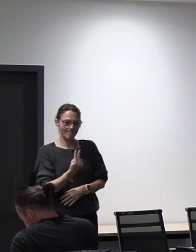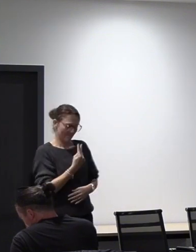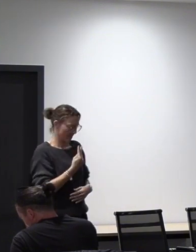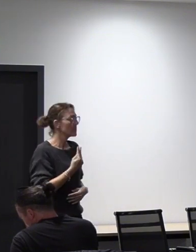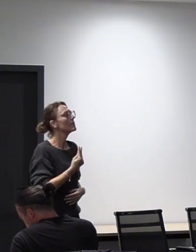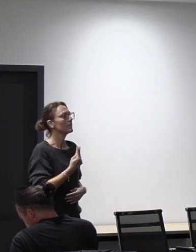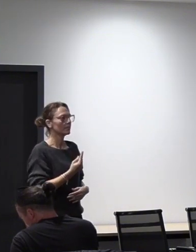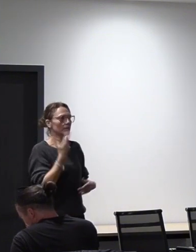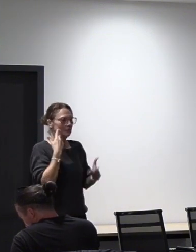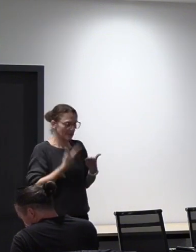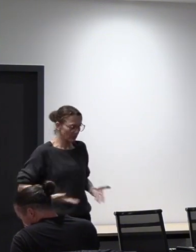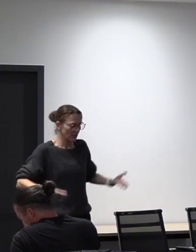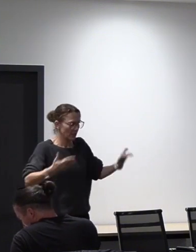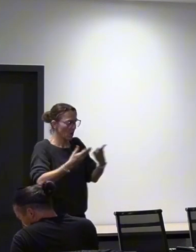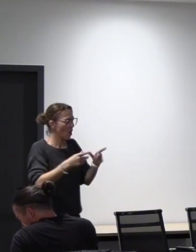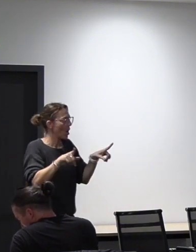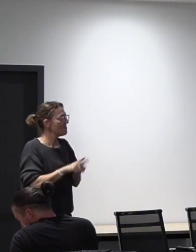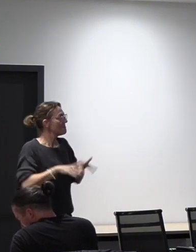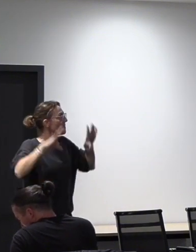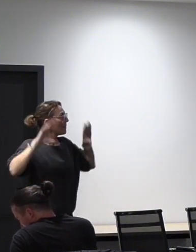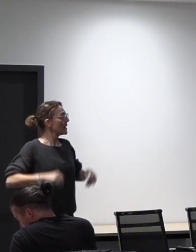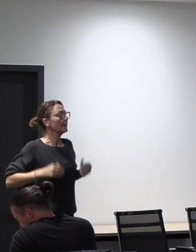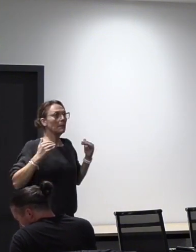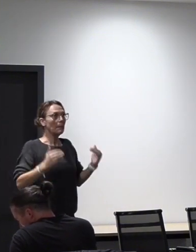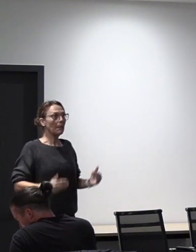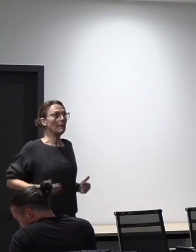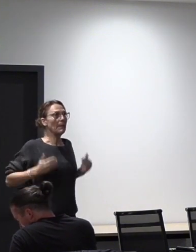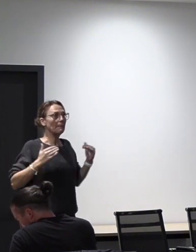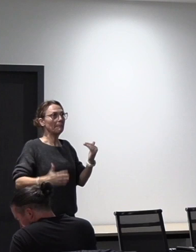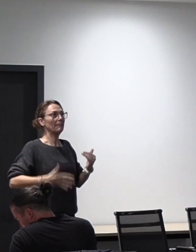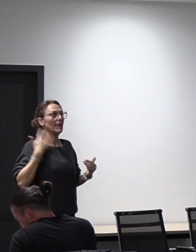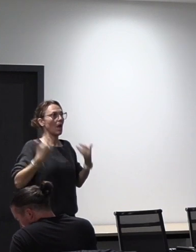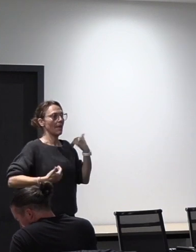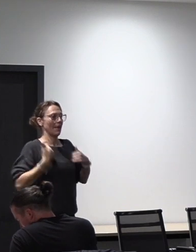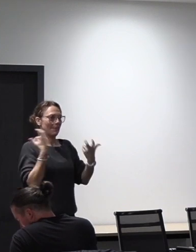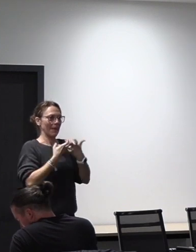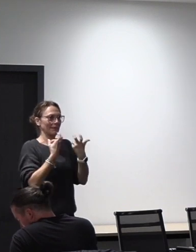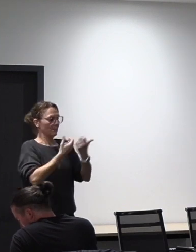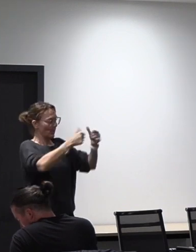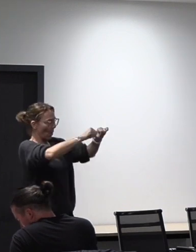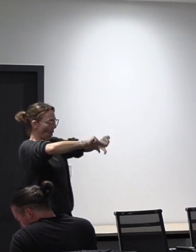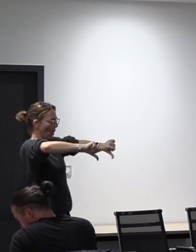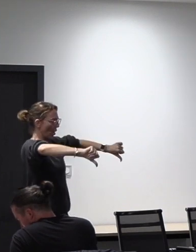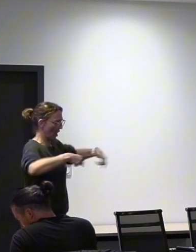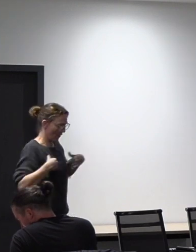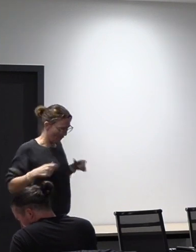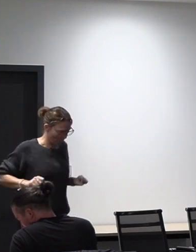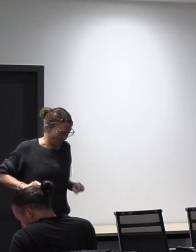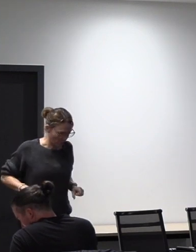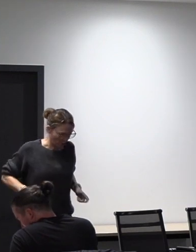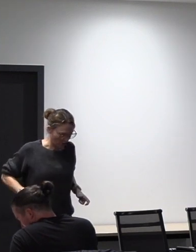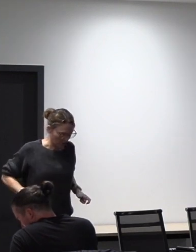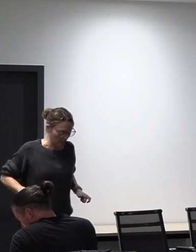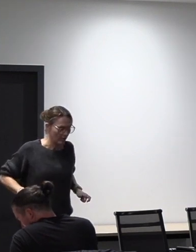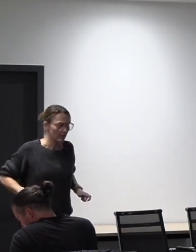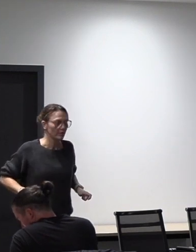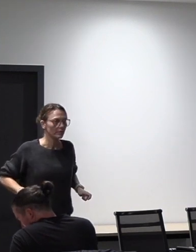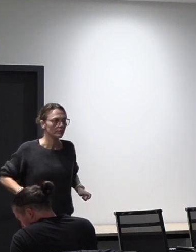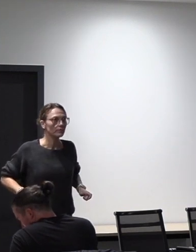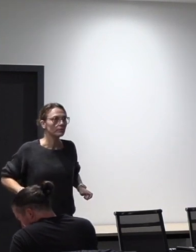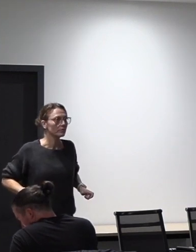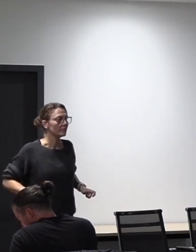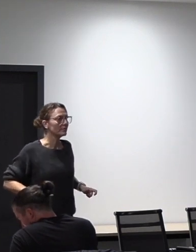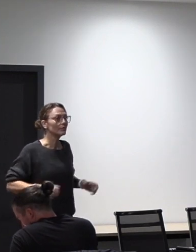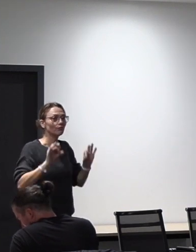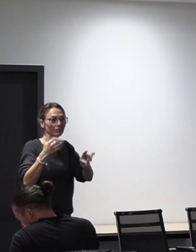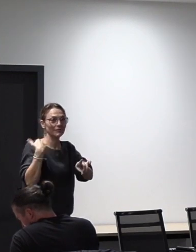le mettait dans une place de paraplégique. Par exemple, quand il y avait un cocktail, il était sur son fauteuil roulant, et c'est un peu ce que tu dis sur